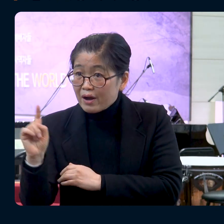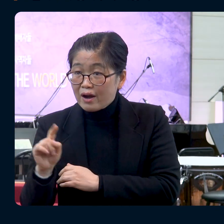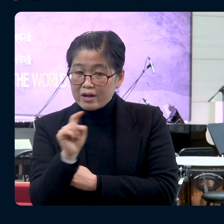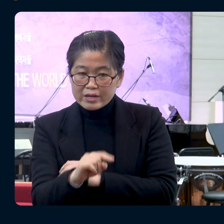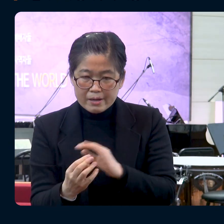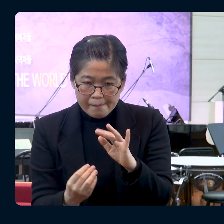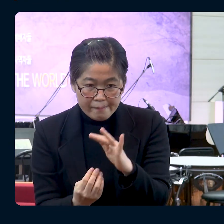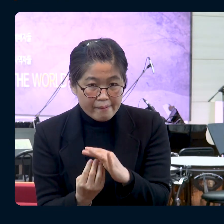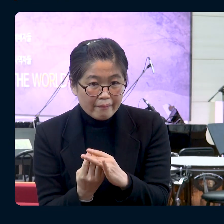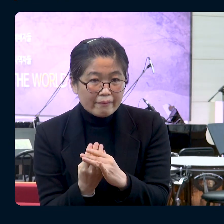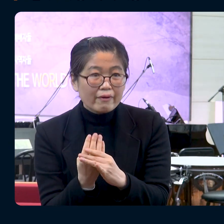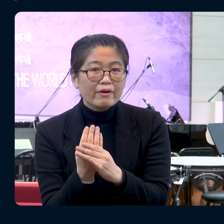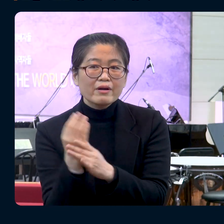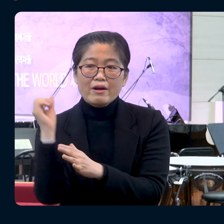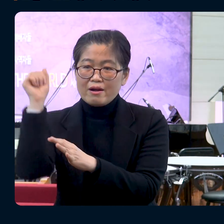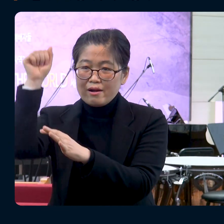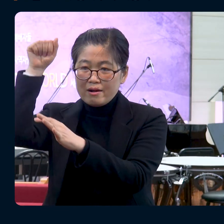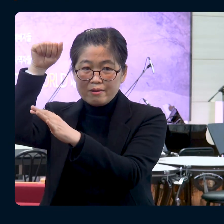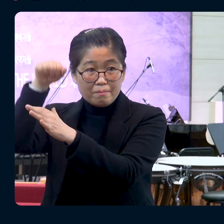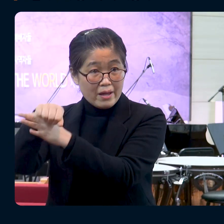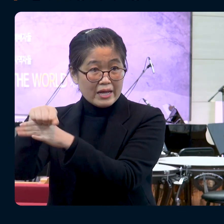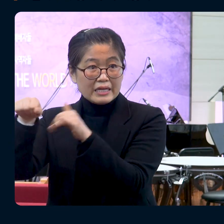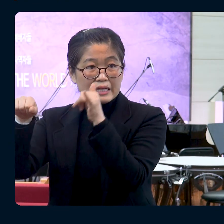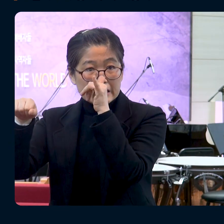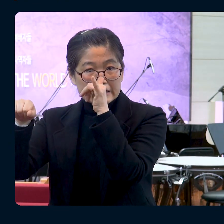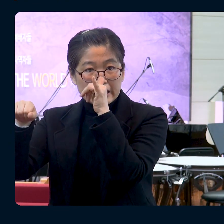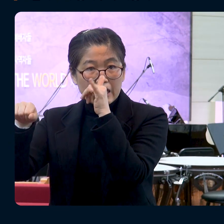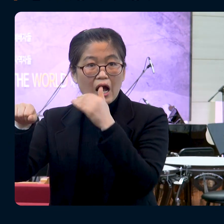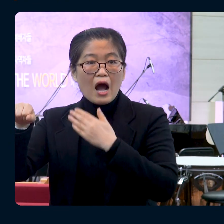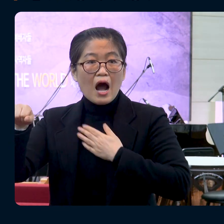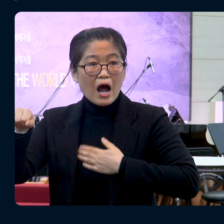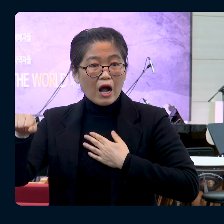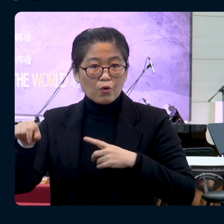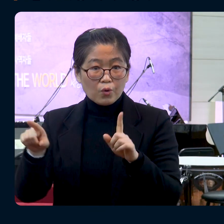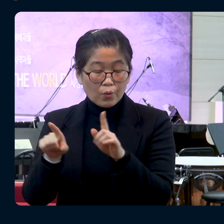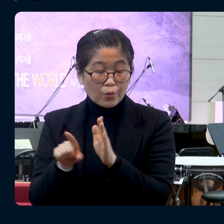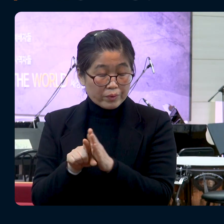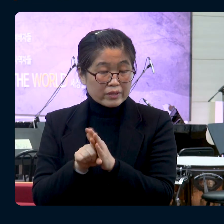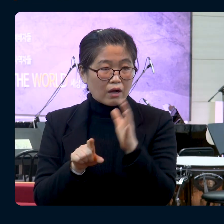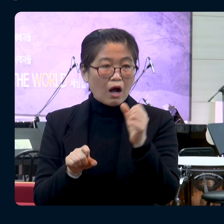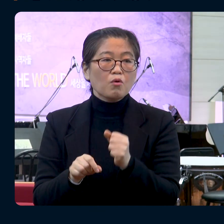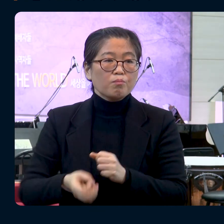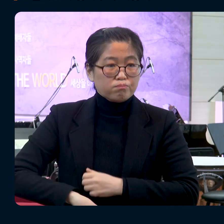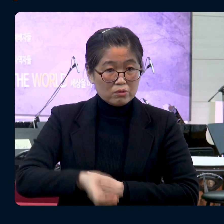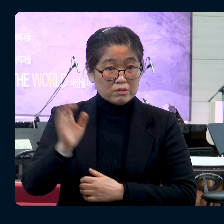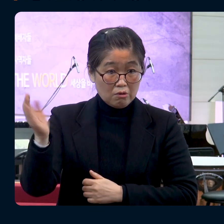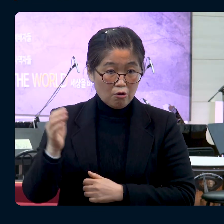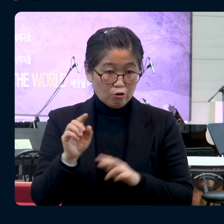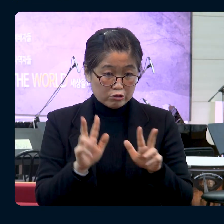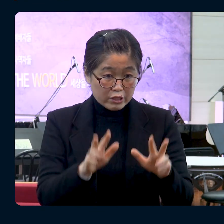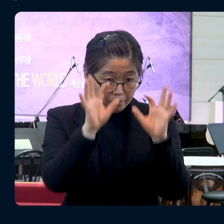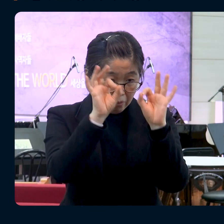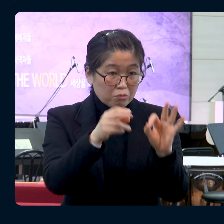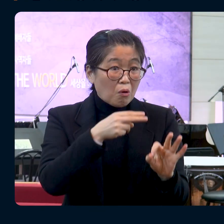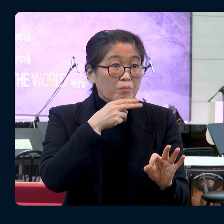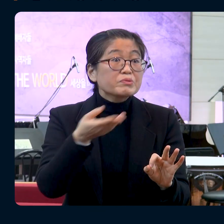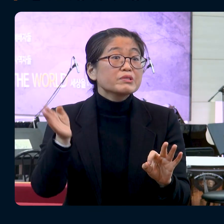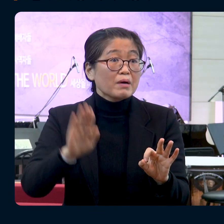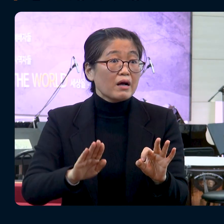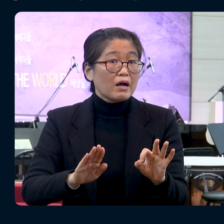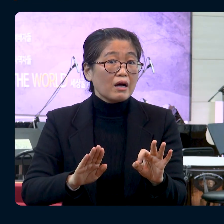때는요, 이것이 반드시 열매를 맺을 거라는, 지금 당장 보이지 않지만 그러나